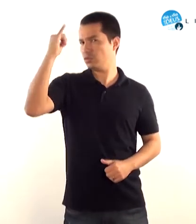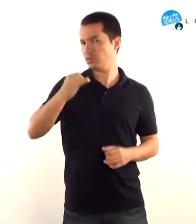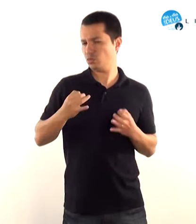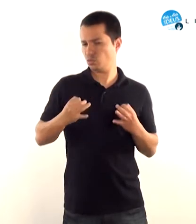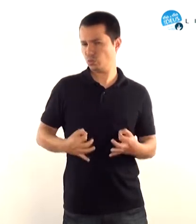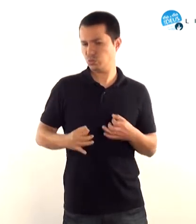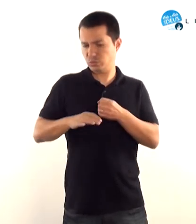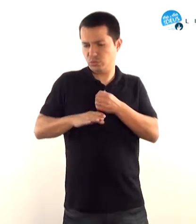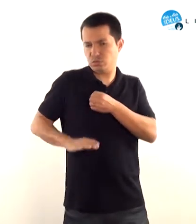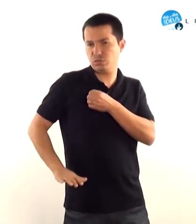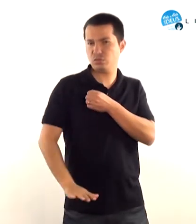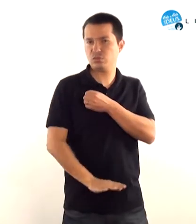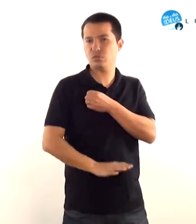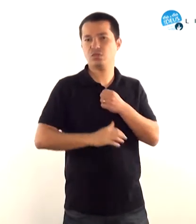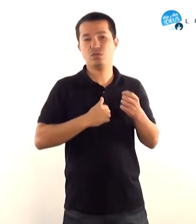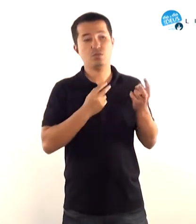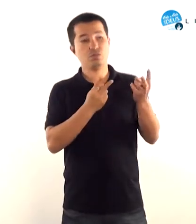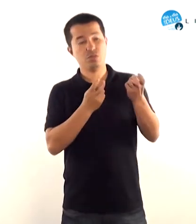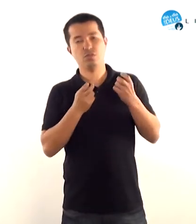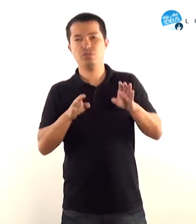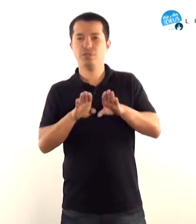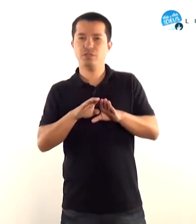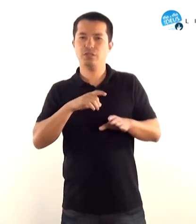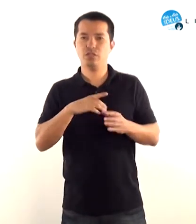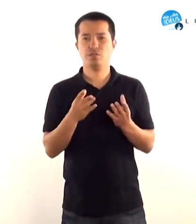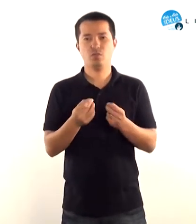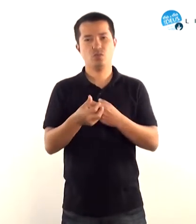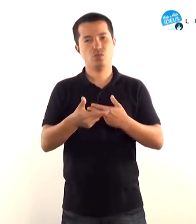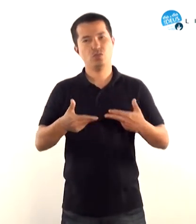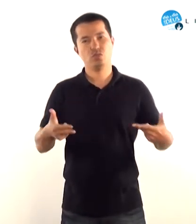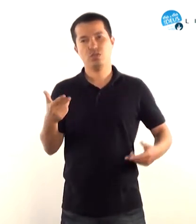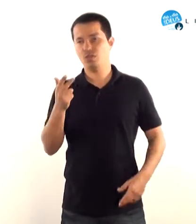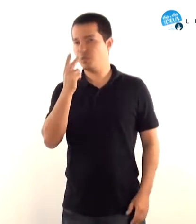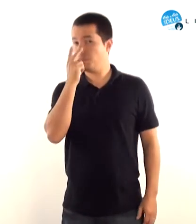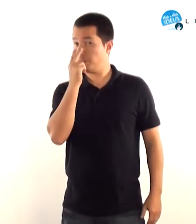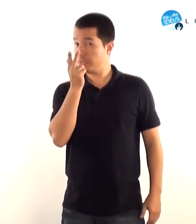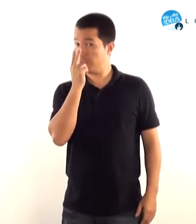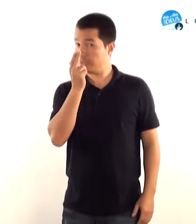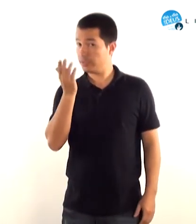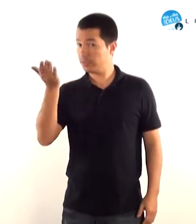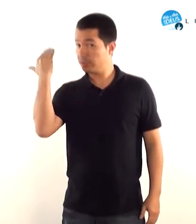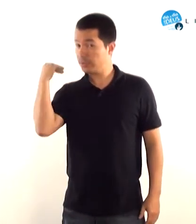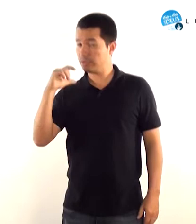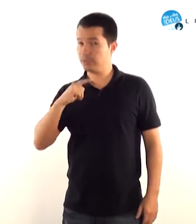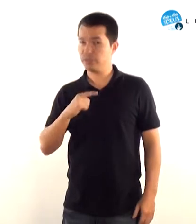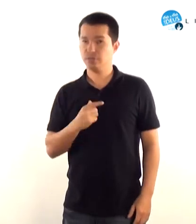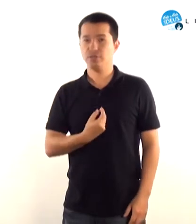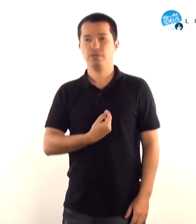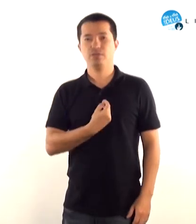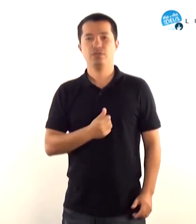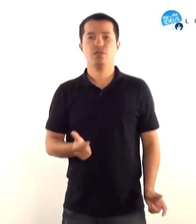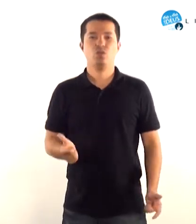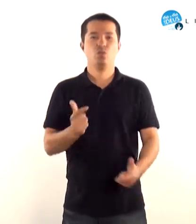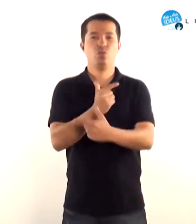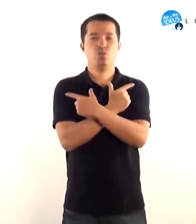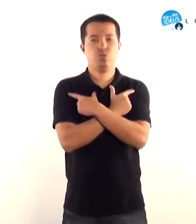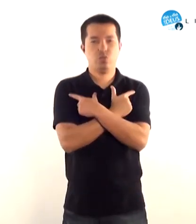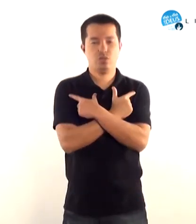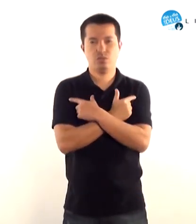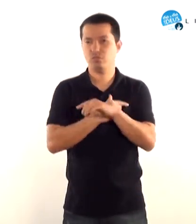que o socorro, do que a misericórdia, eu vejo alguma coisa muito parecida com aquilo que acontecia nos tempos de